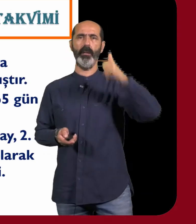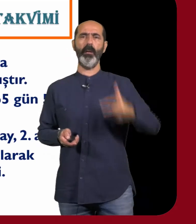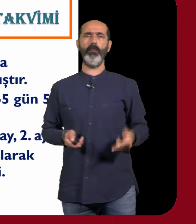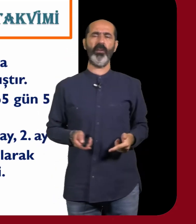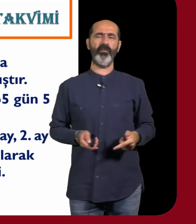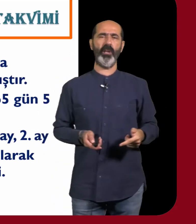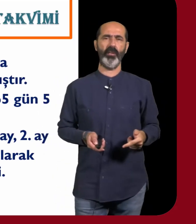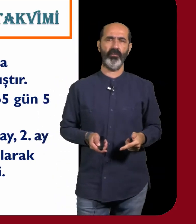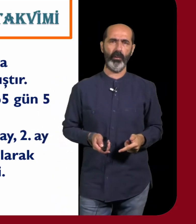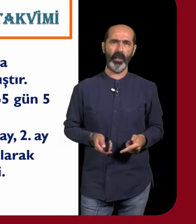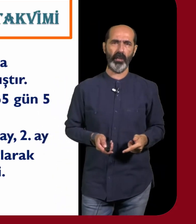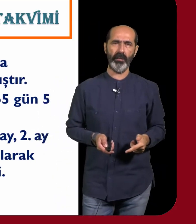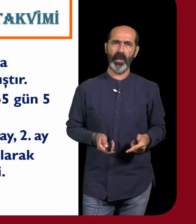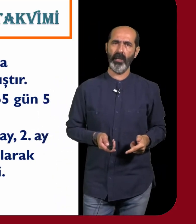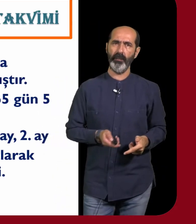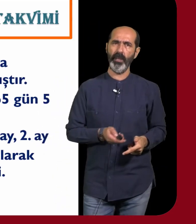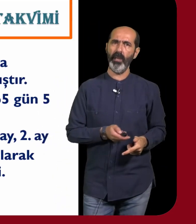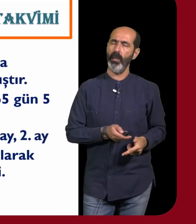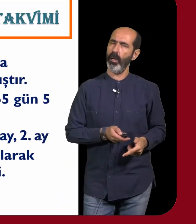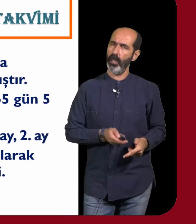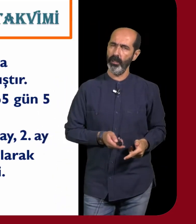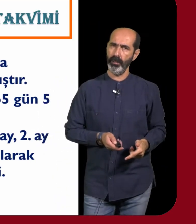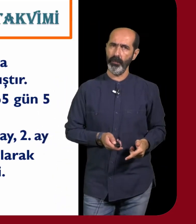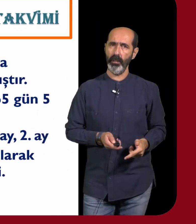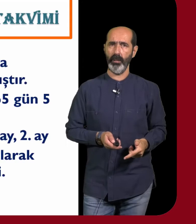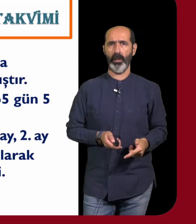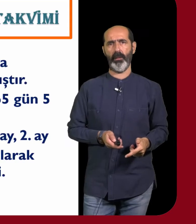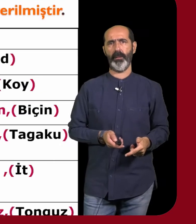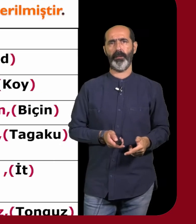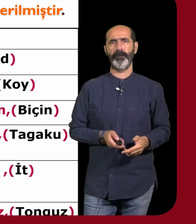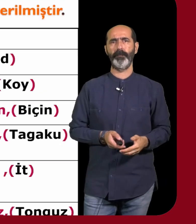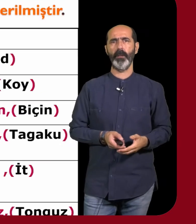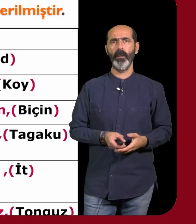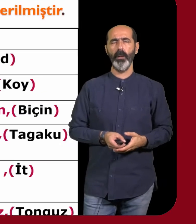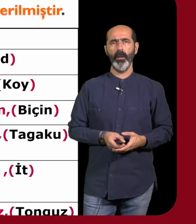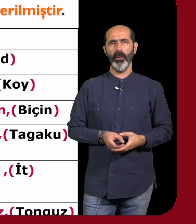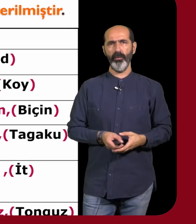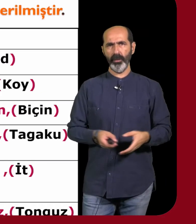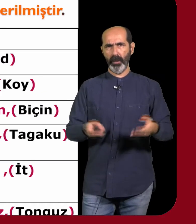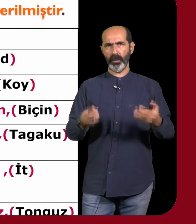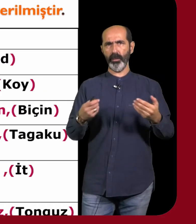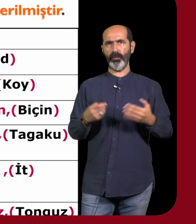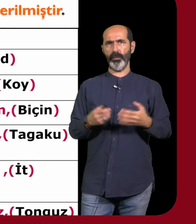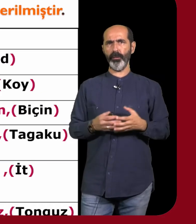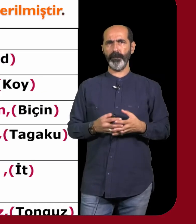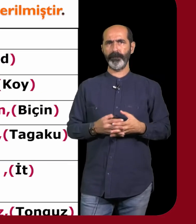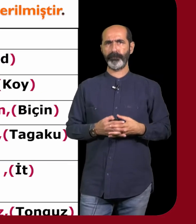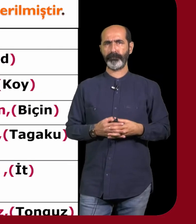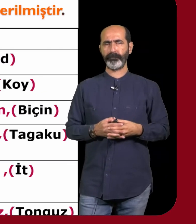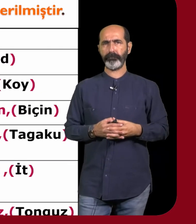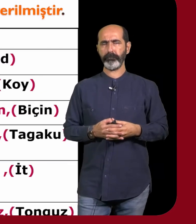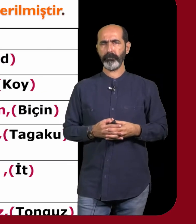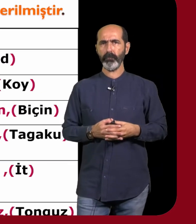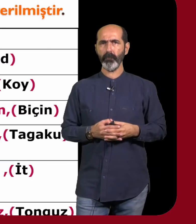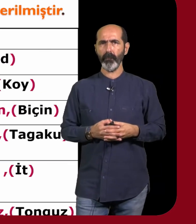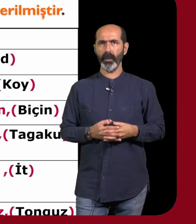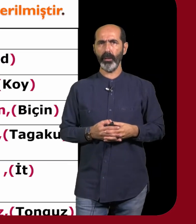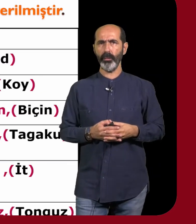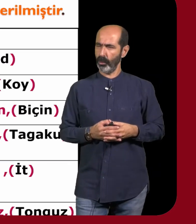Türk takviminin başlangıcı olarak de ve alınır mı ki şimdi bakıyorsunuz